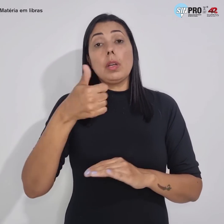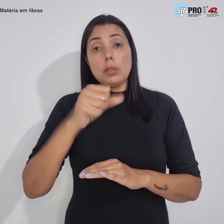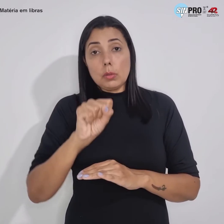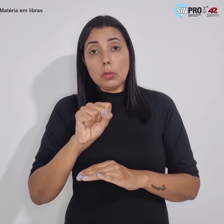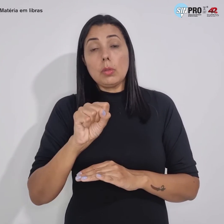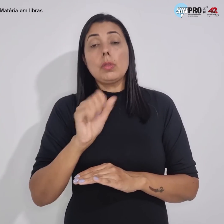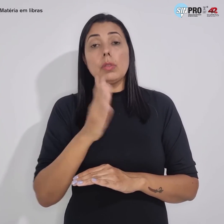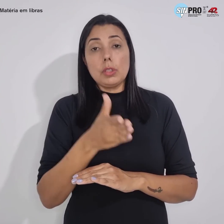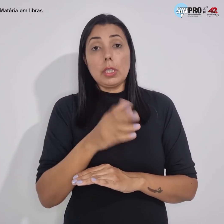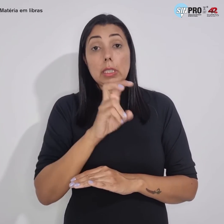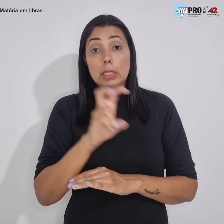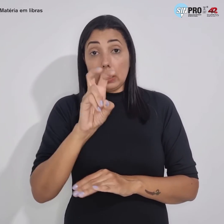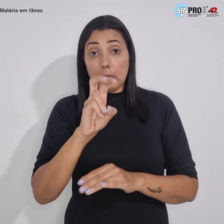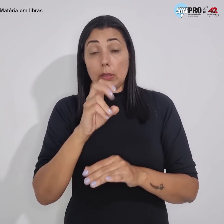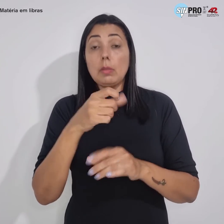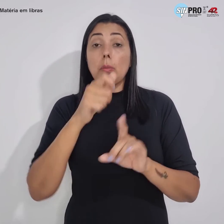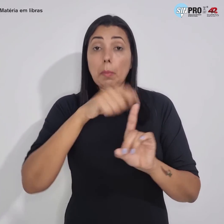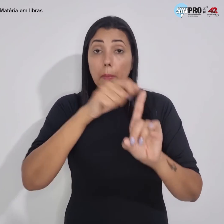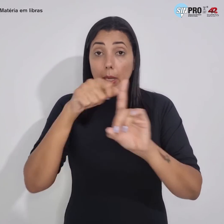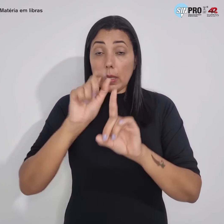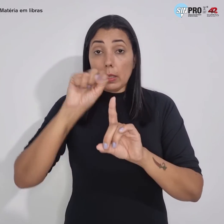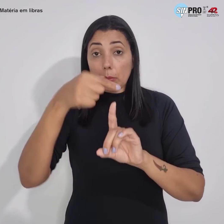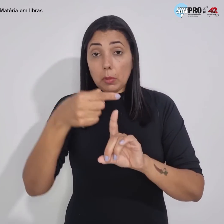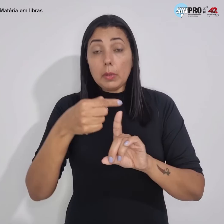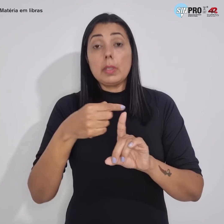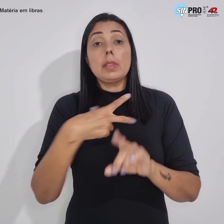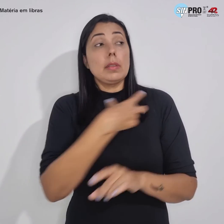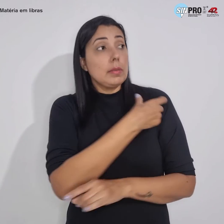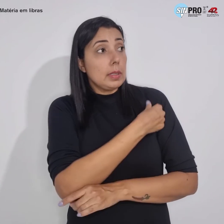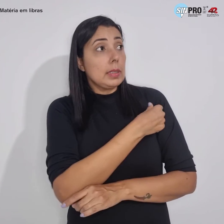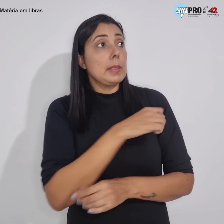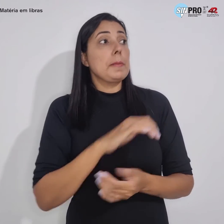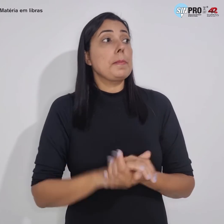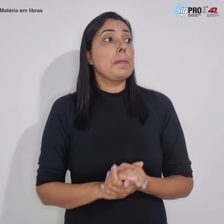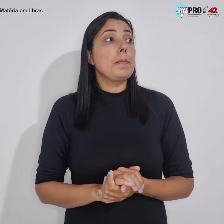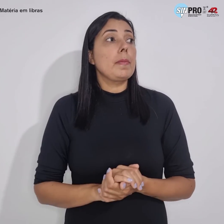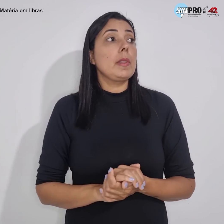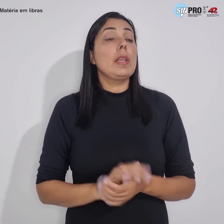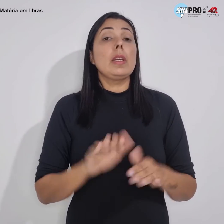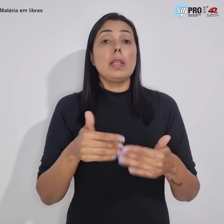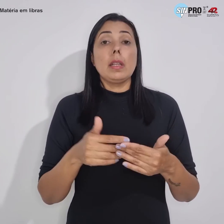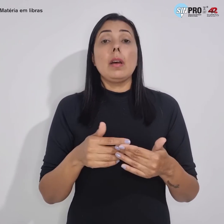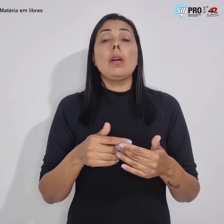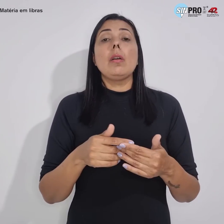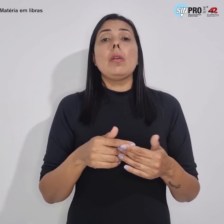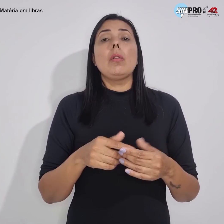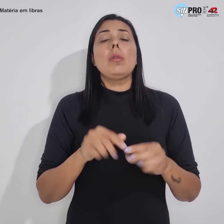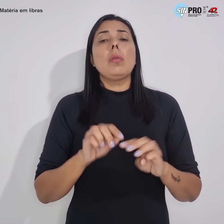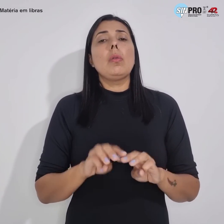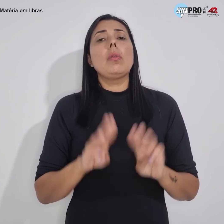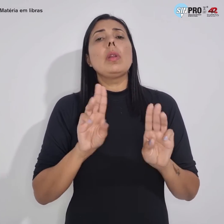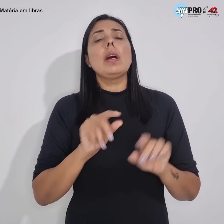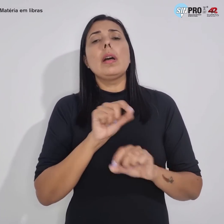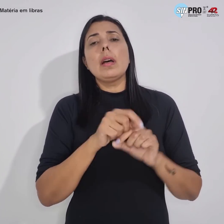completados cinco meses da segunda dose. O portal Metrópolis noticiou que os